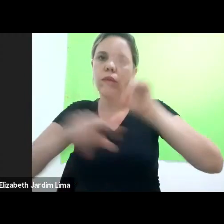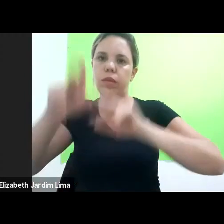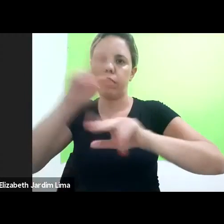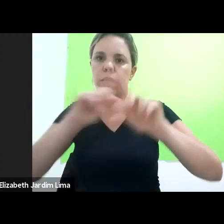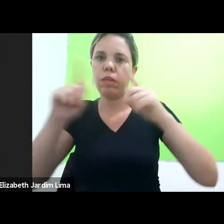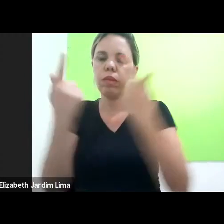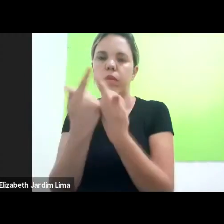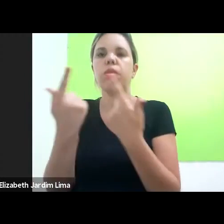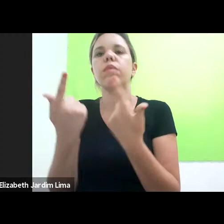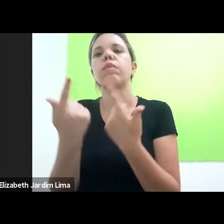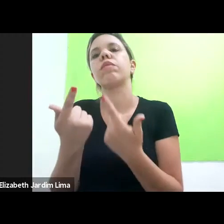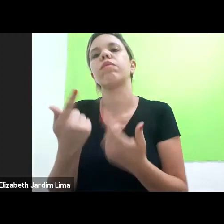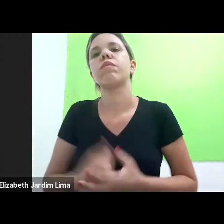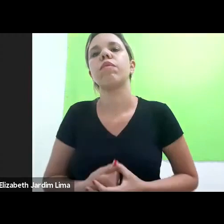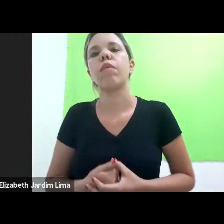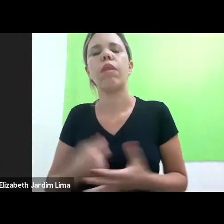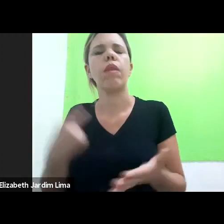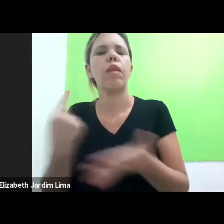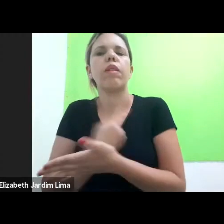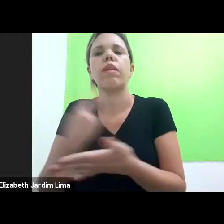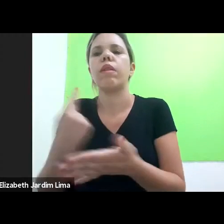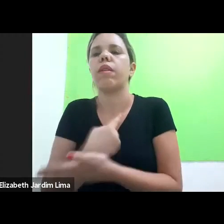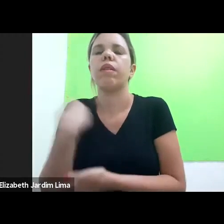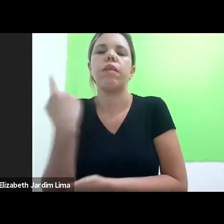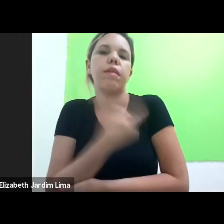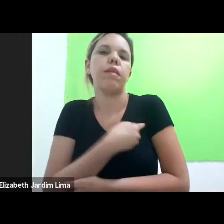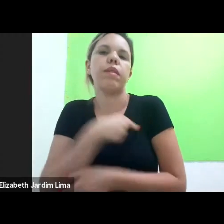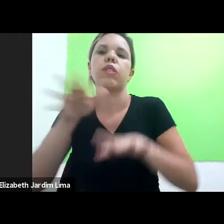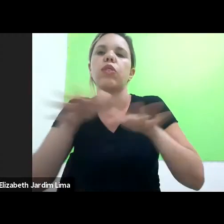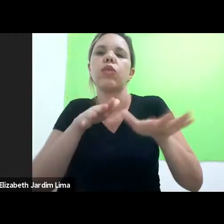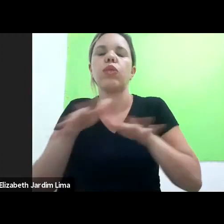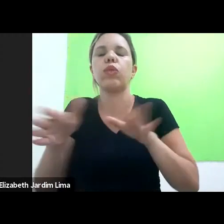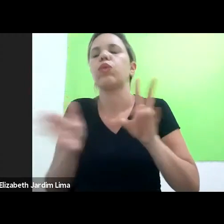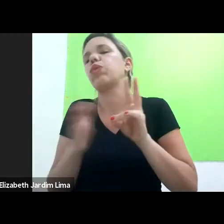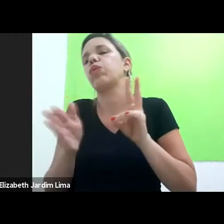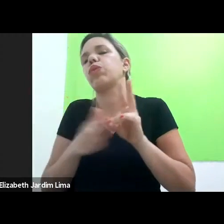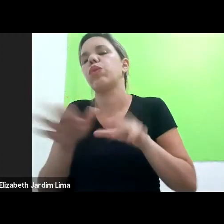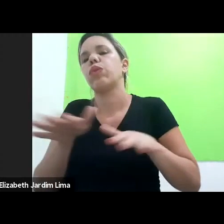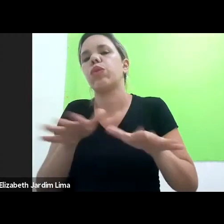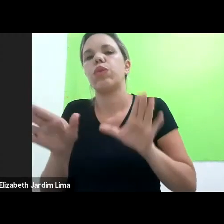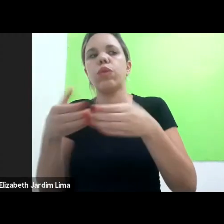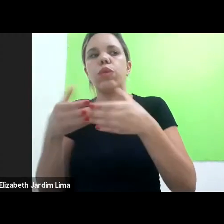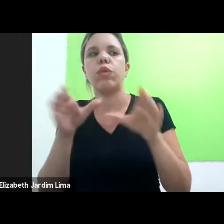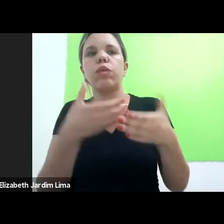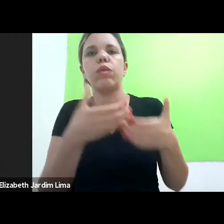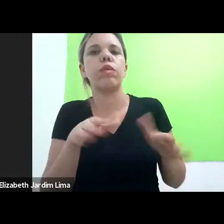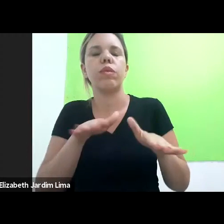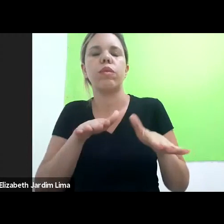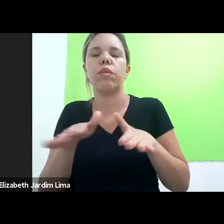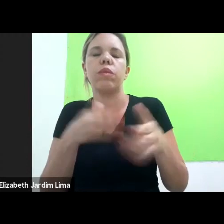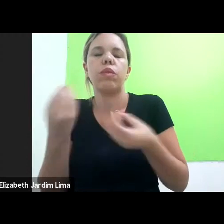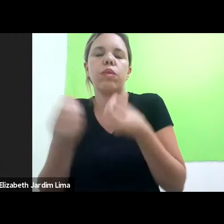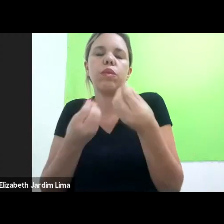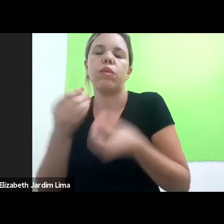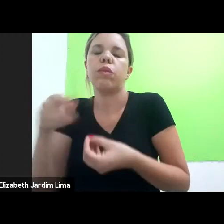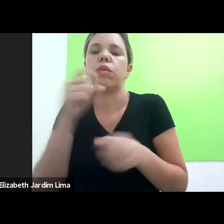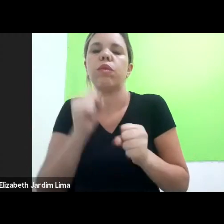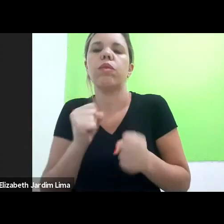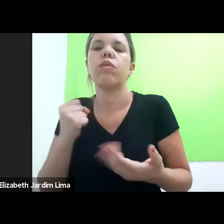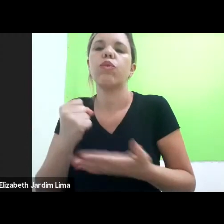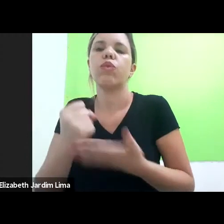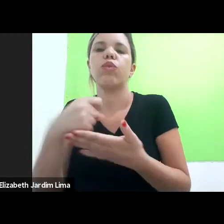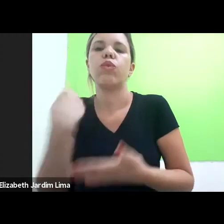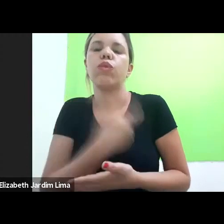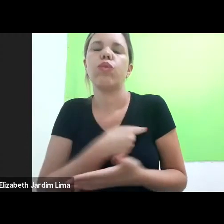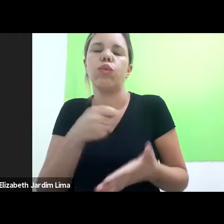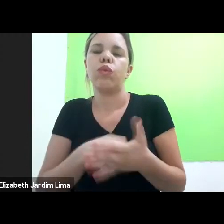pesquisa e extensão, perguntam para nós, o movimento indígena ou coletivos indígenas, de que forma vocês podem ajudar nas nossas